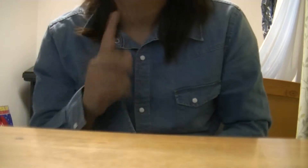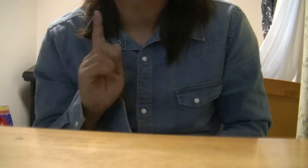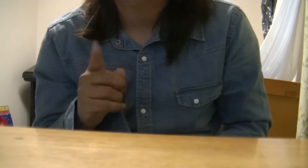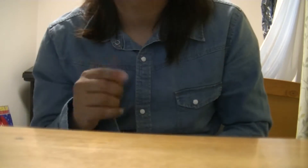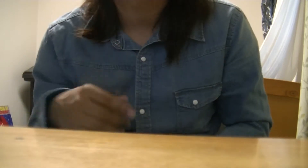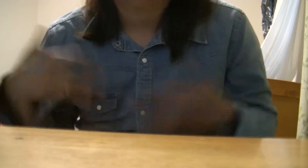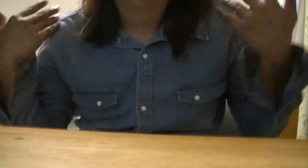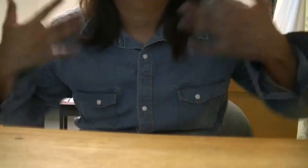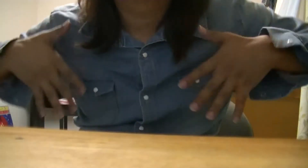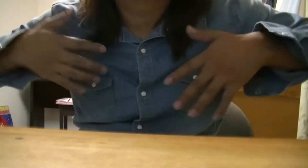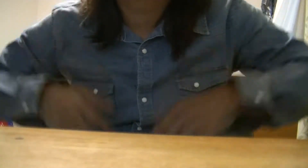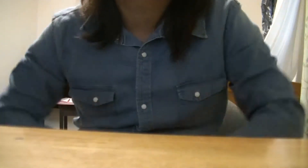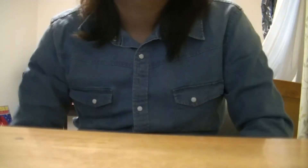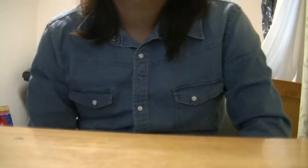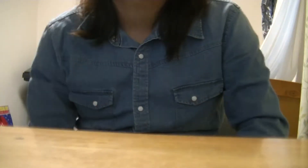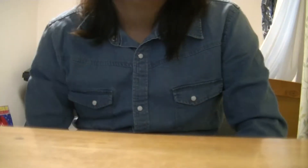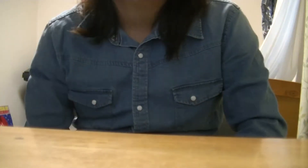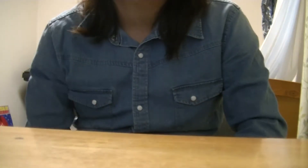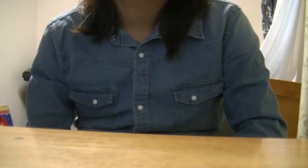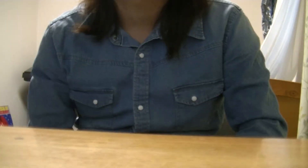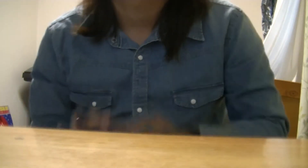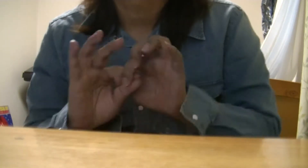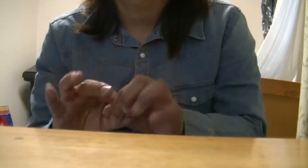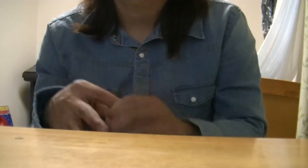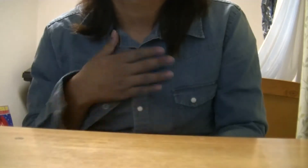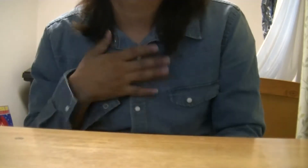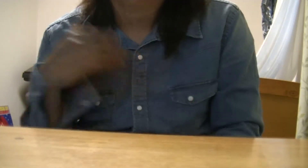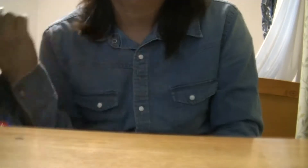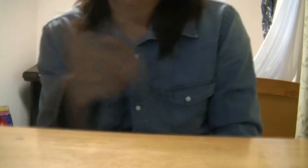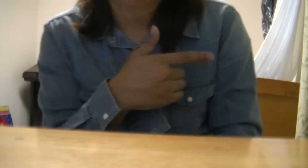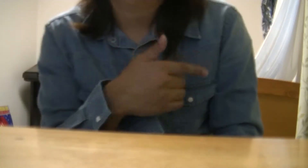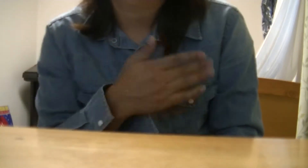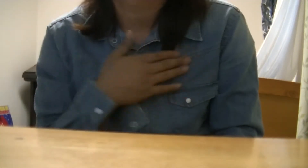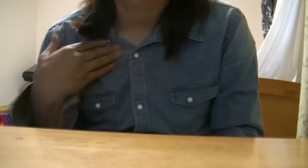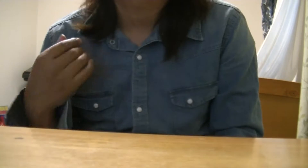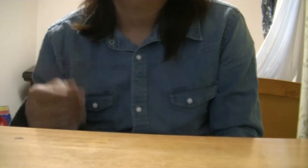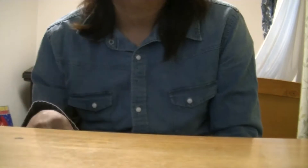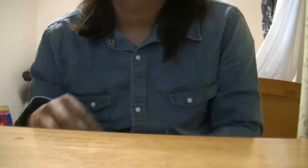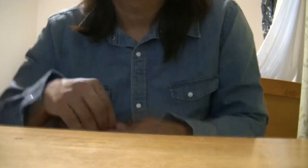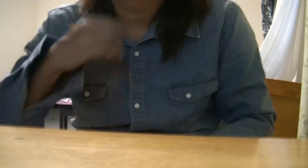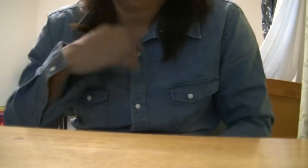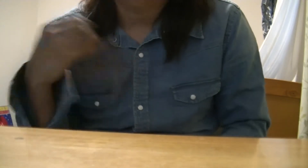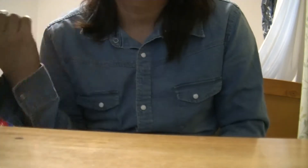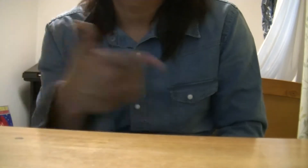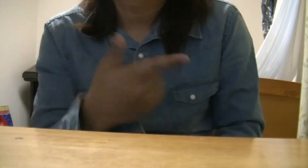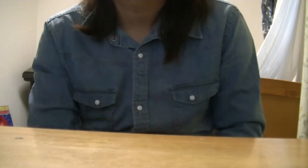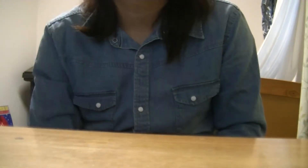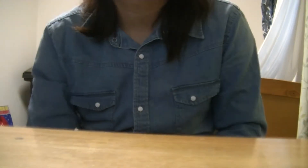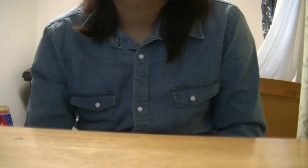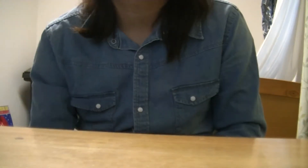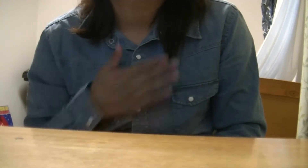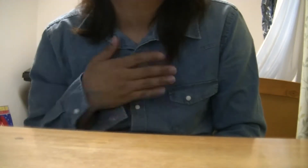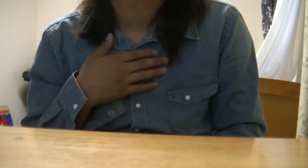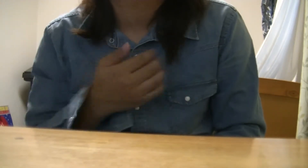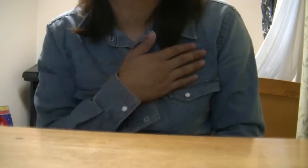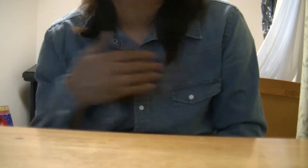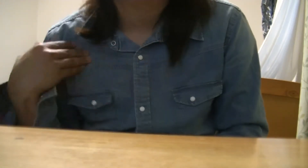さいんです。だって自分がやった方が早いに決まってるし、正確に決まってるし、自分ができることを人に任せると